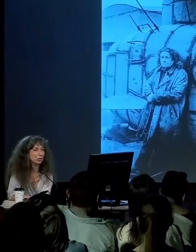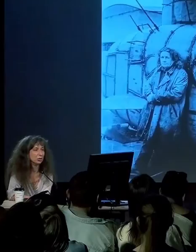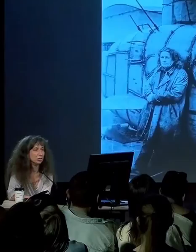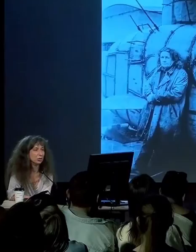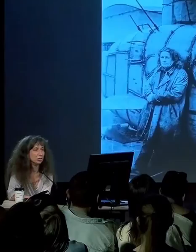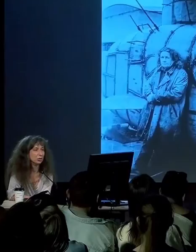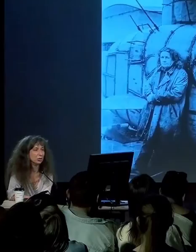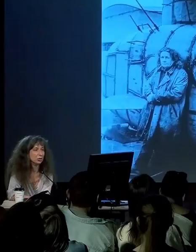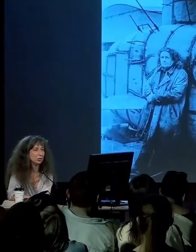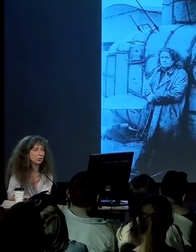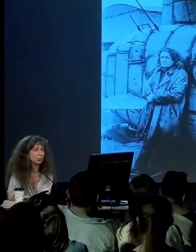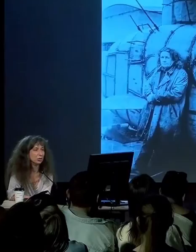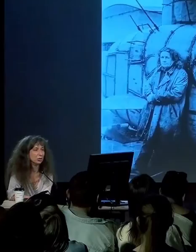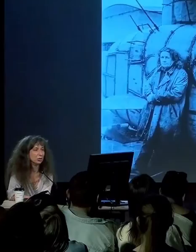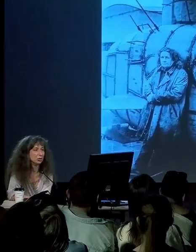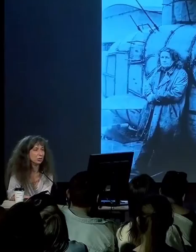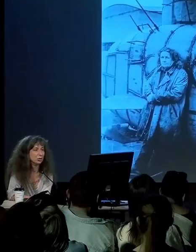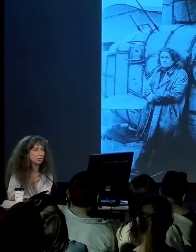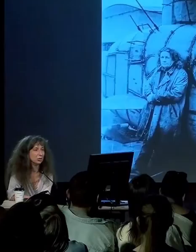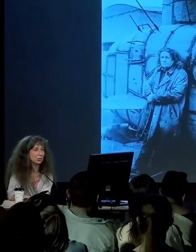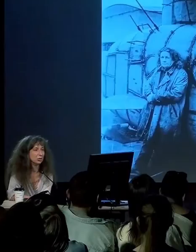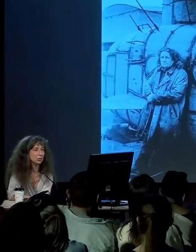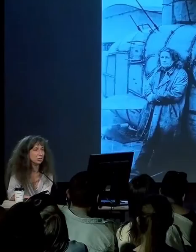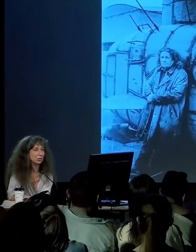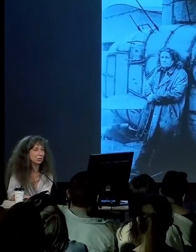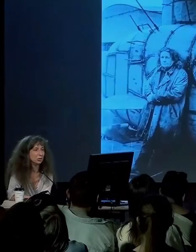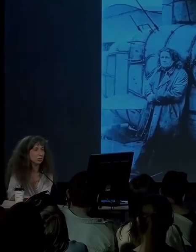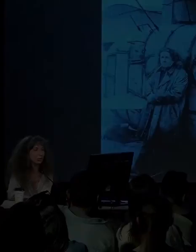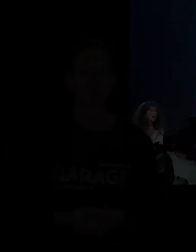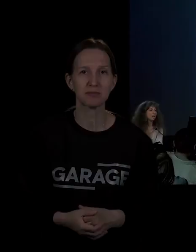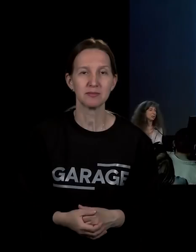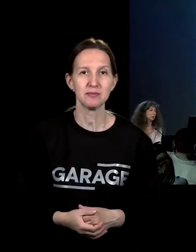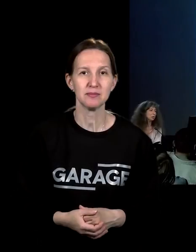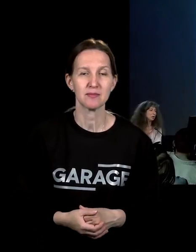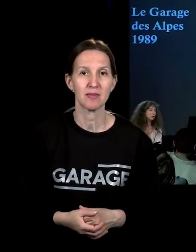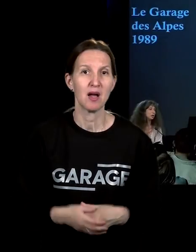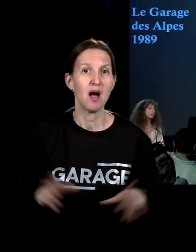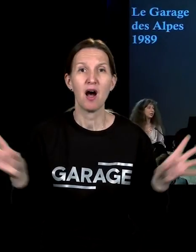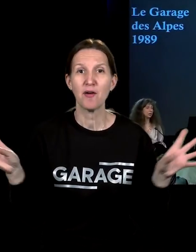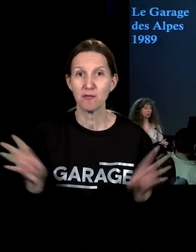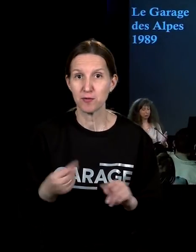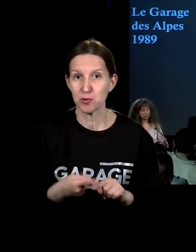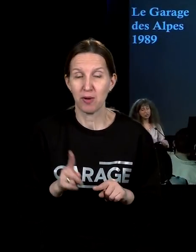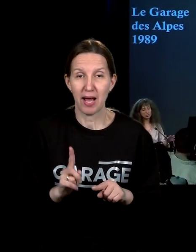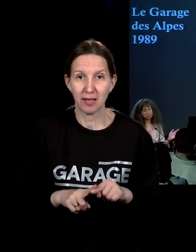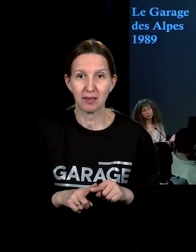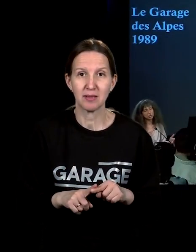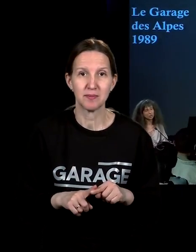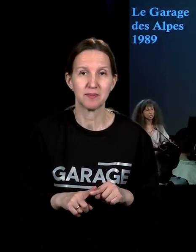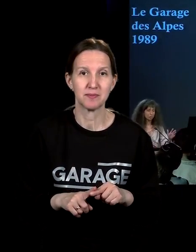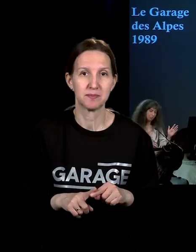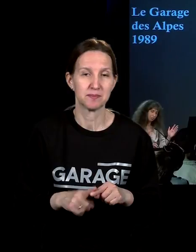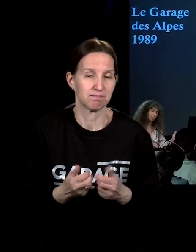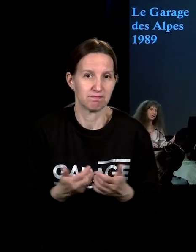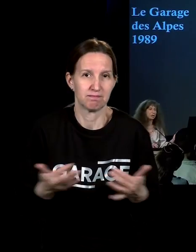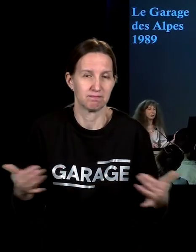вьющиеся волосы с сединой. На художнике светлый брезентовый плащ. А все это и там всякие